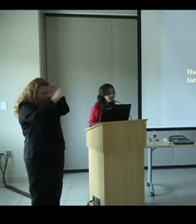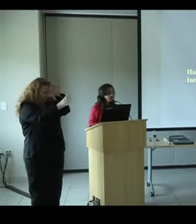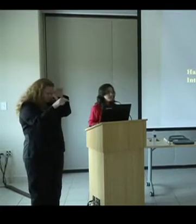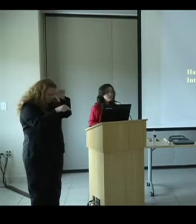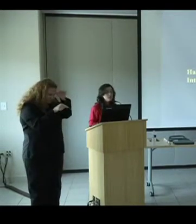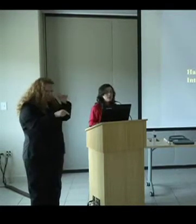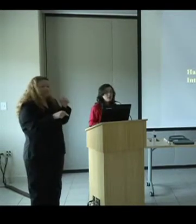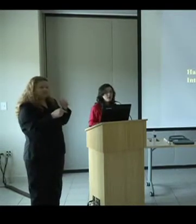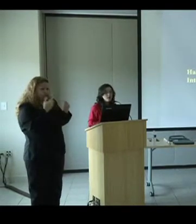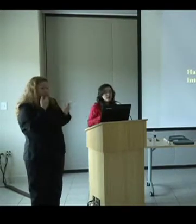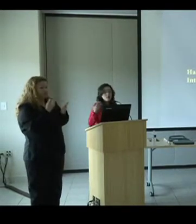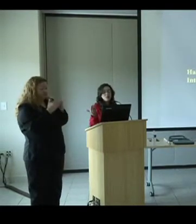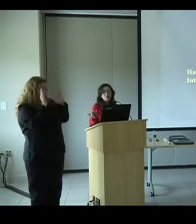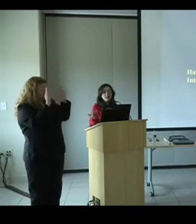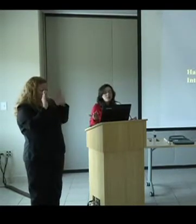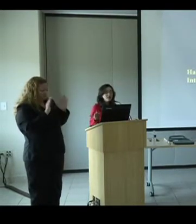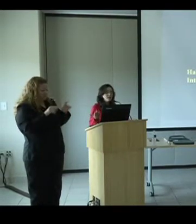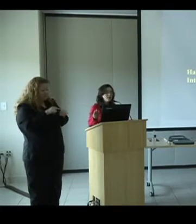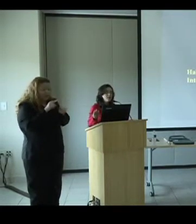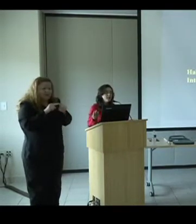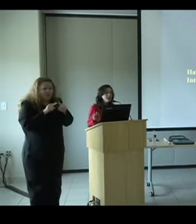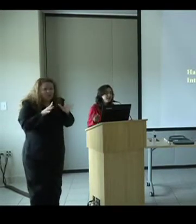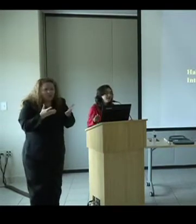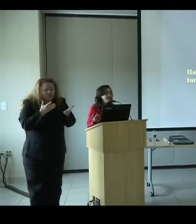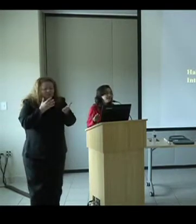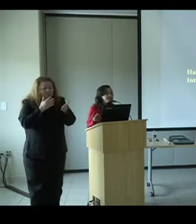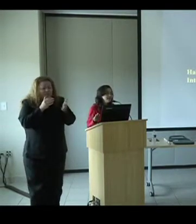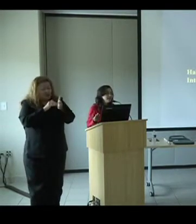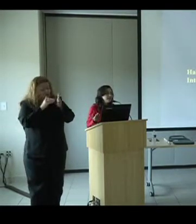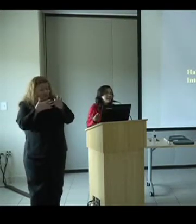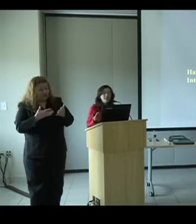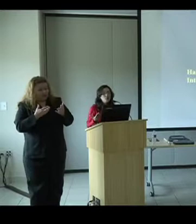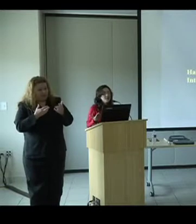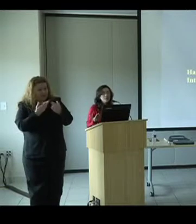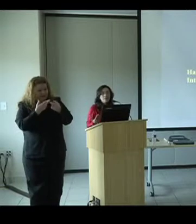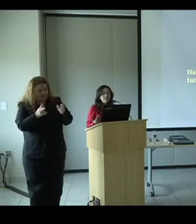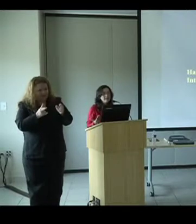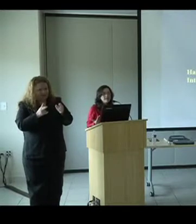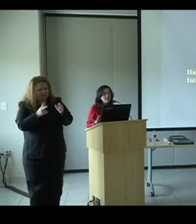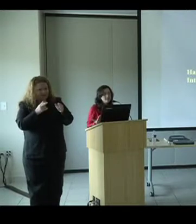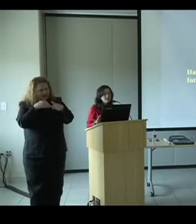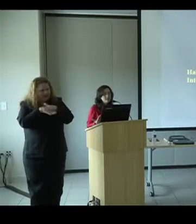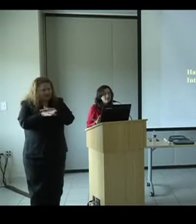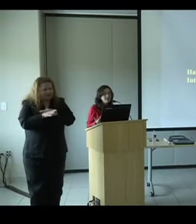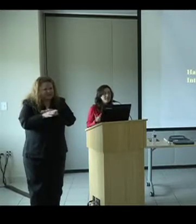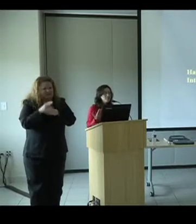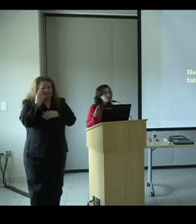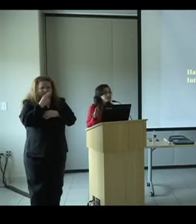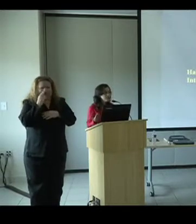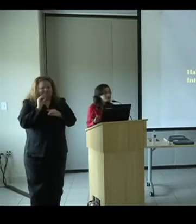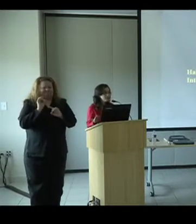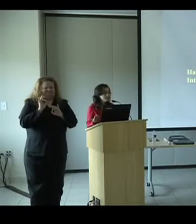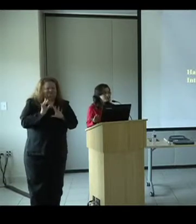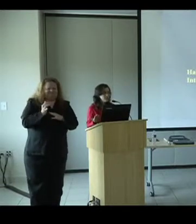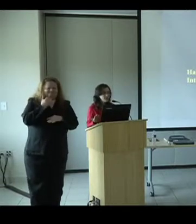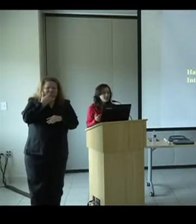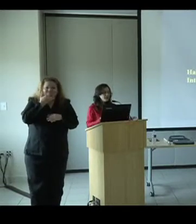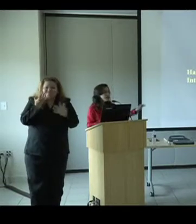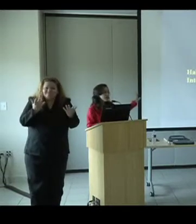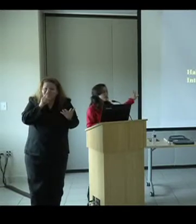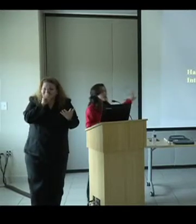que que es bien bueno y cuando lo tenemos en el salón de clases tiene notas pésimas Y decimos qué pasó